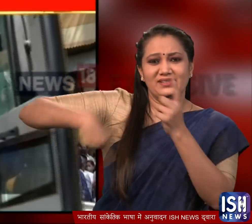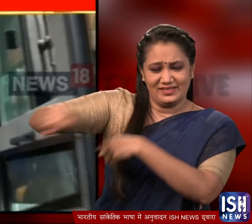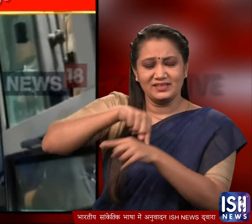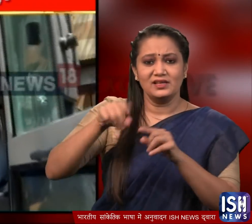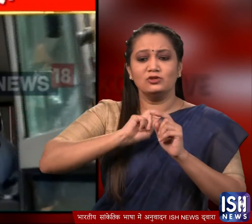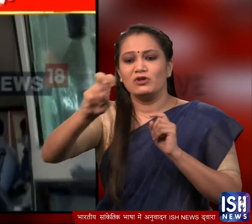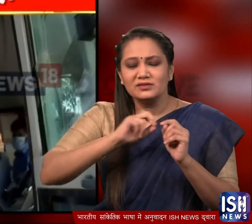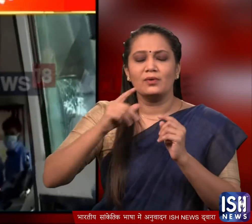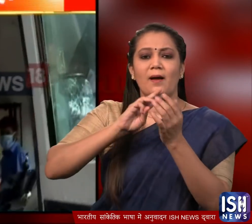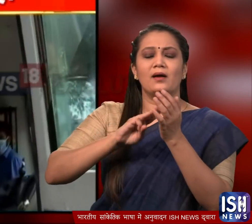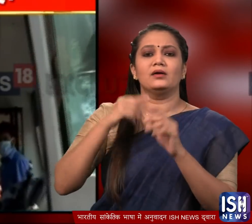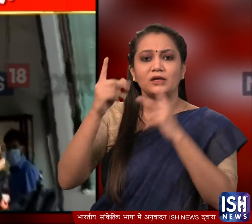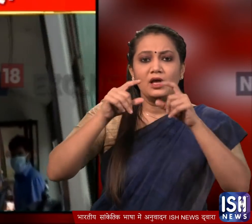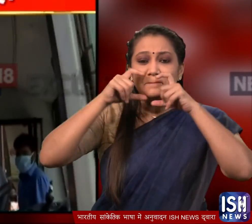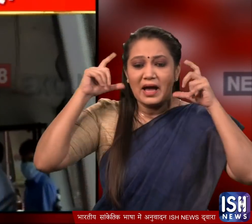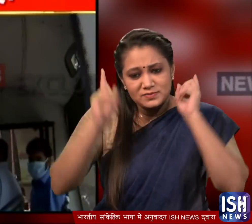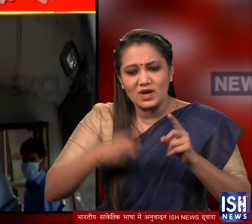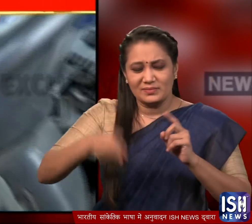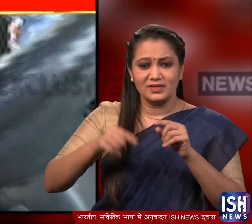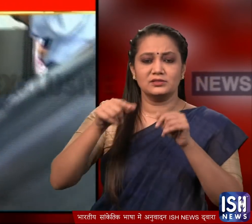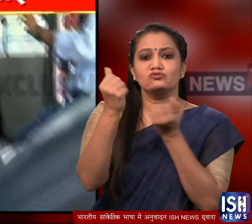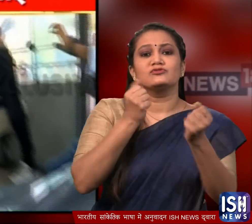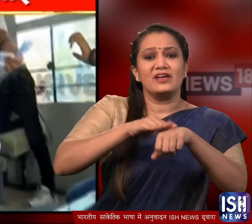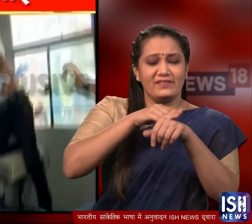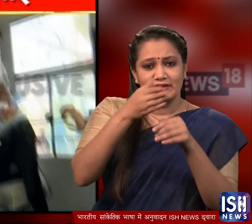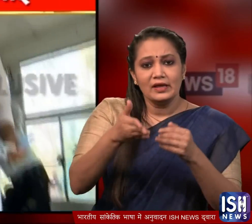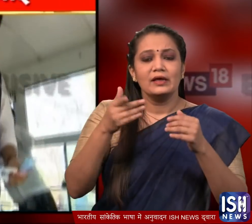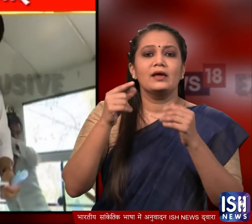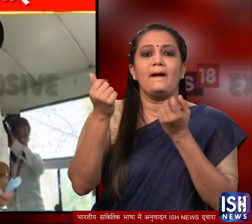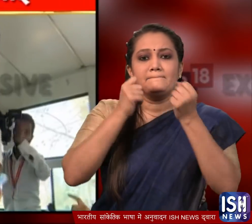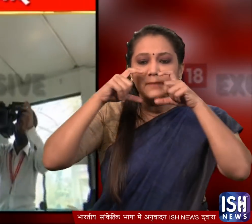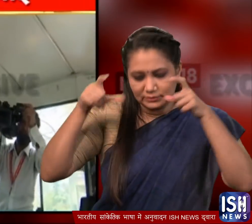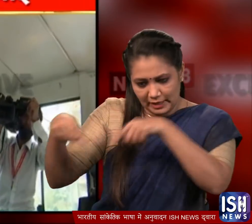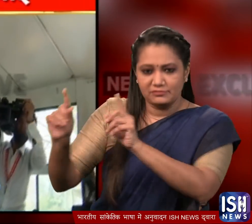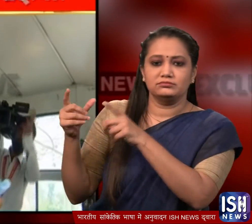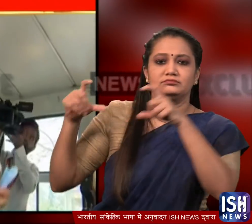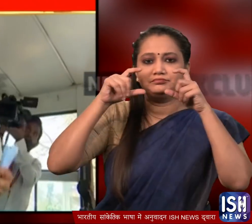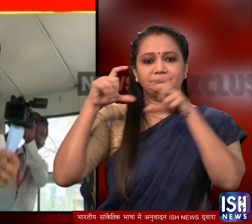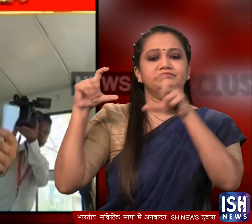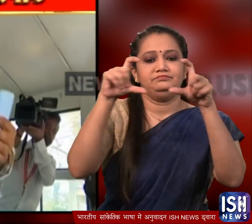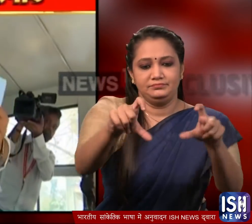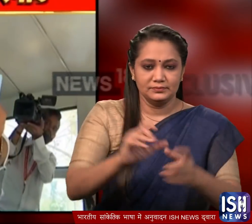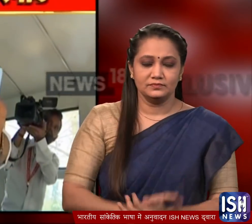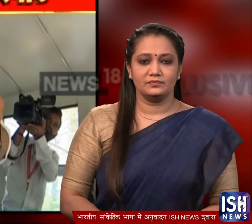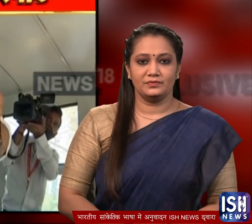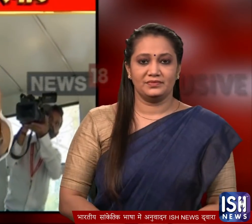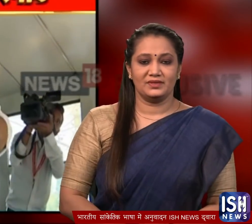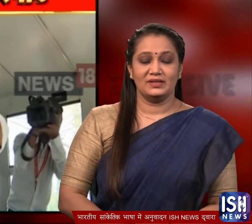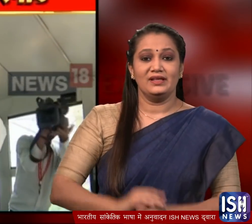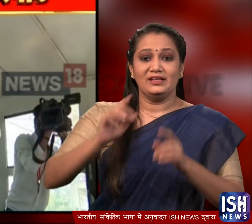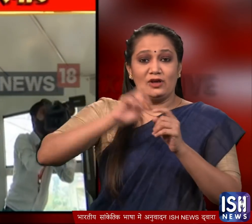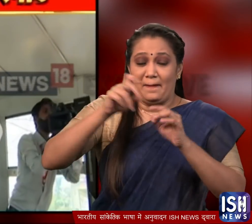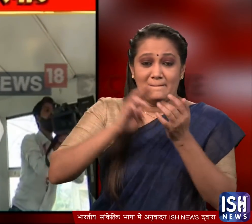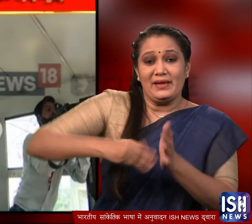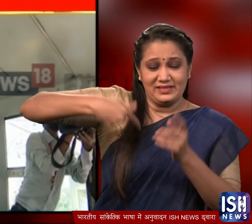गोविंद सिंह राजपूत, मध्य प्रदेश में मास्क लगाओ अभियान चल रहा है, ड्राइवर है, उनके लिए मास्क पहनाने का काम कर रहे हैं। राज्य के